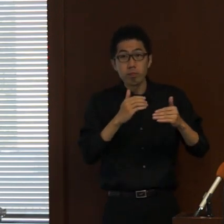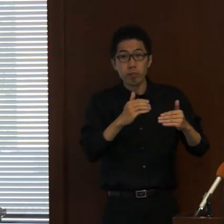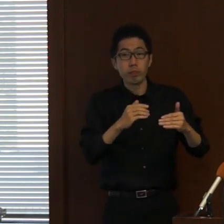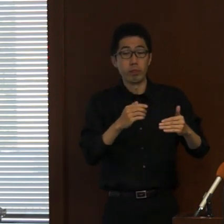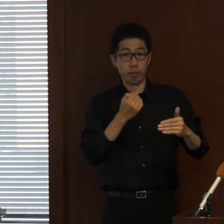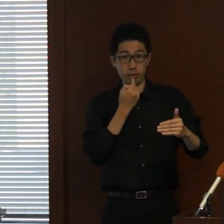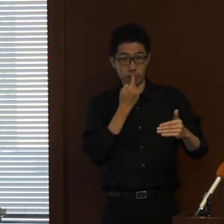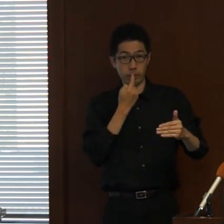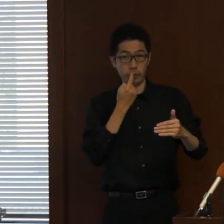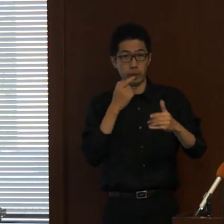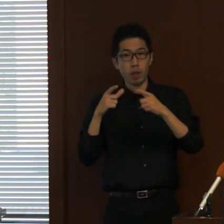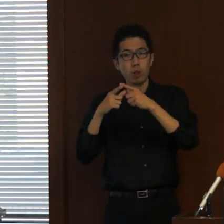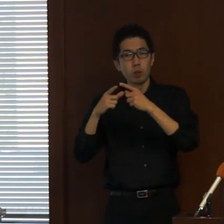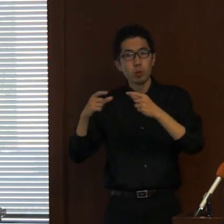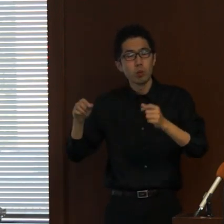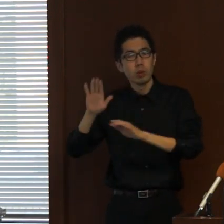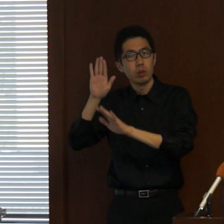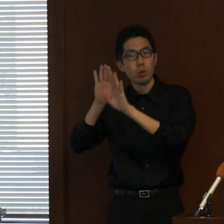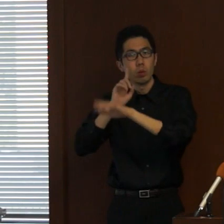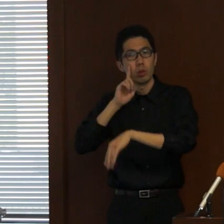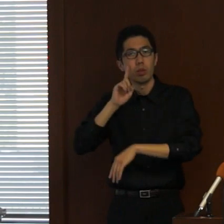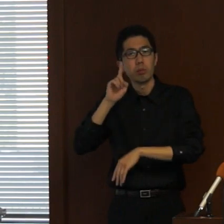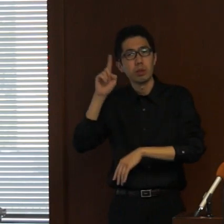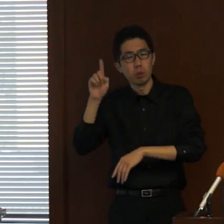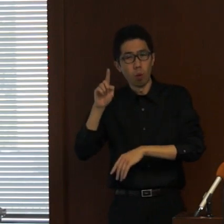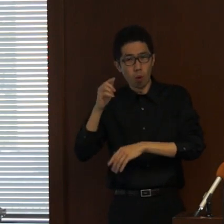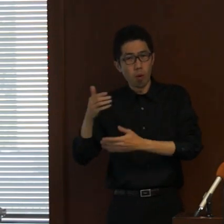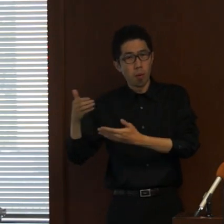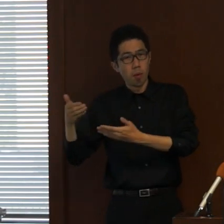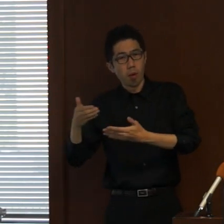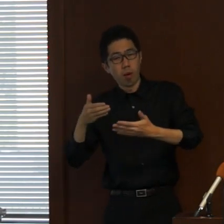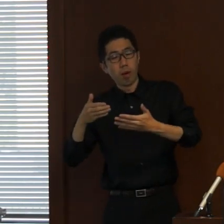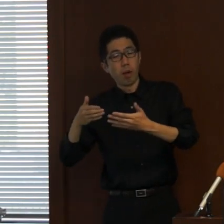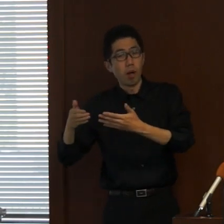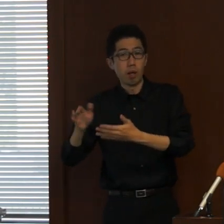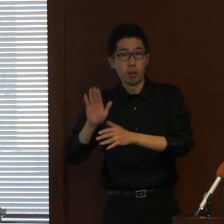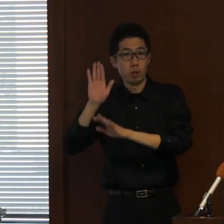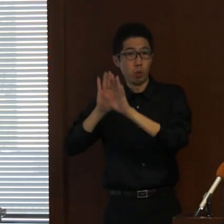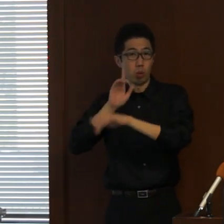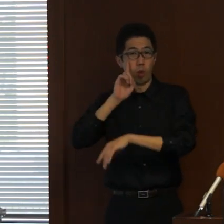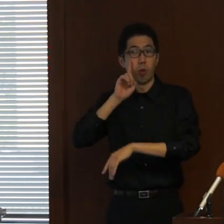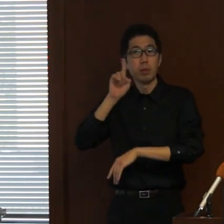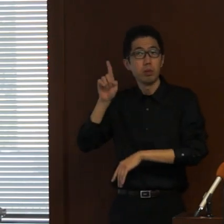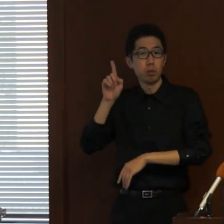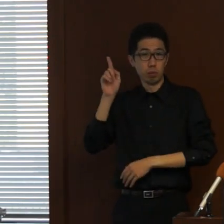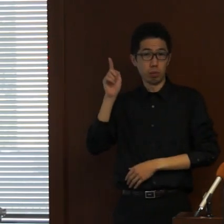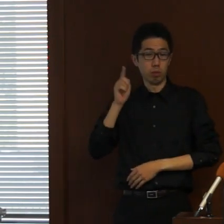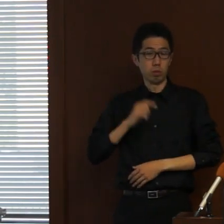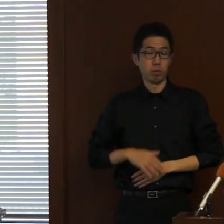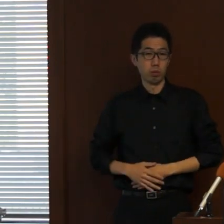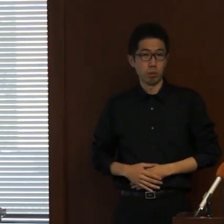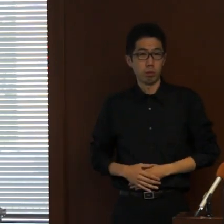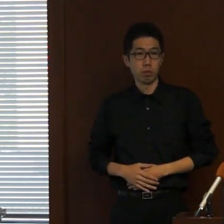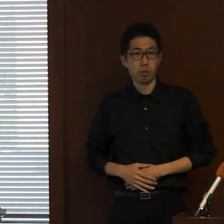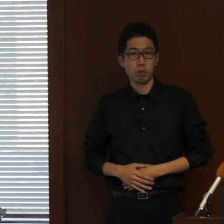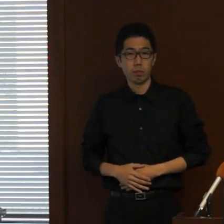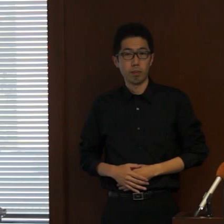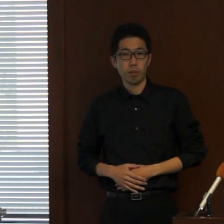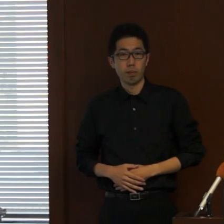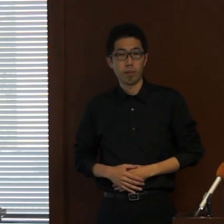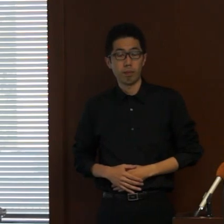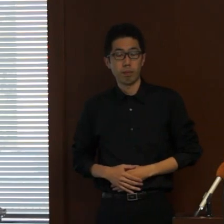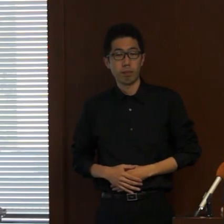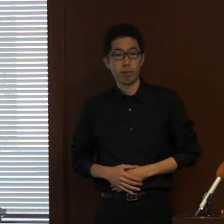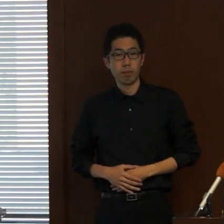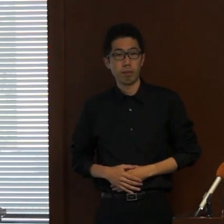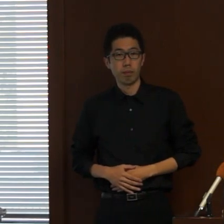とやはり右往左往しているという印象をどうしても感じざるを得ないなと思っています。や